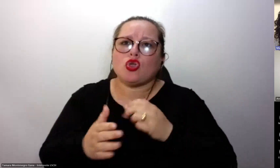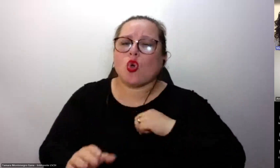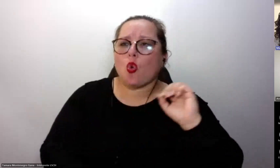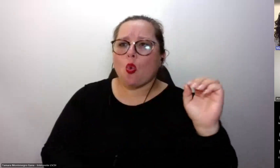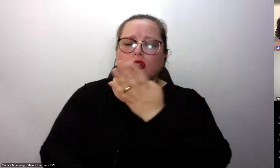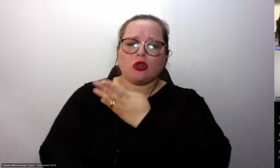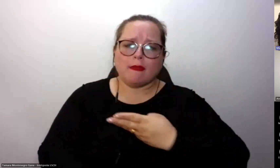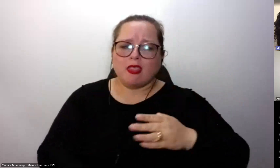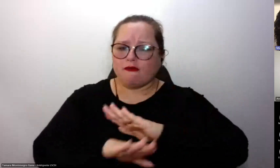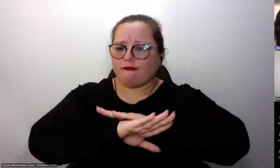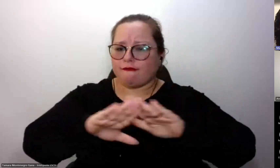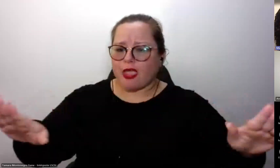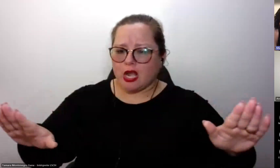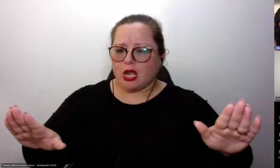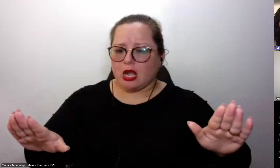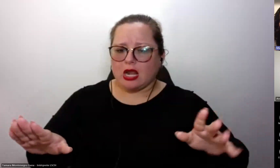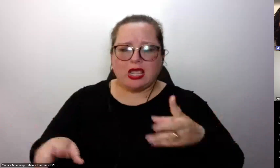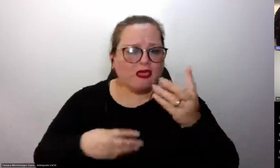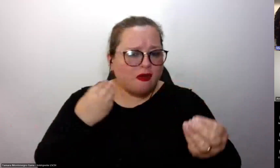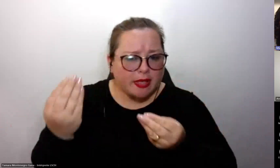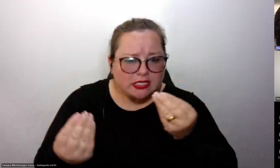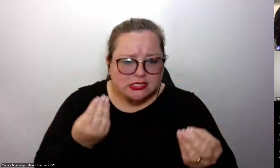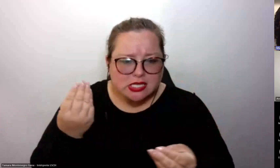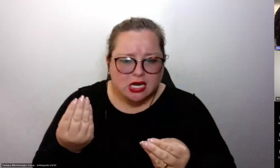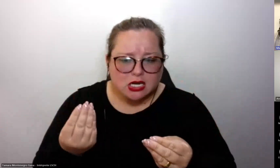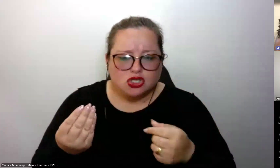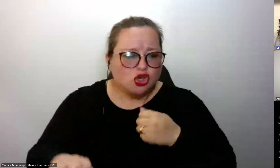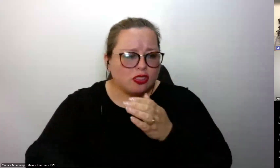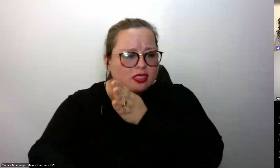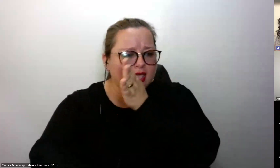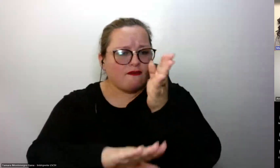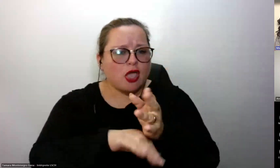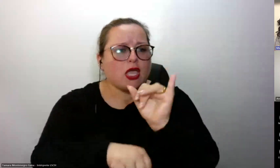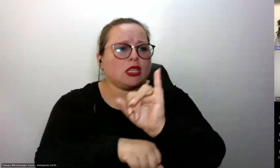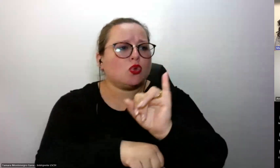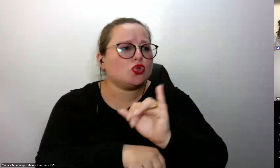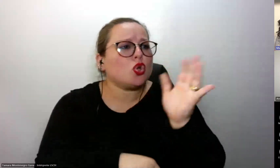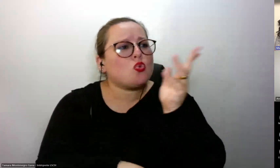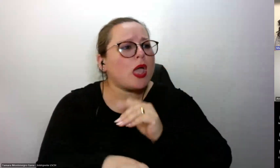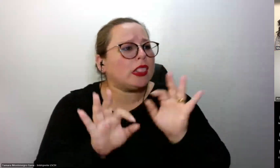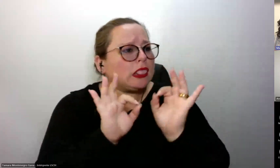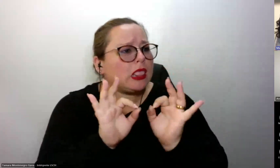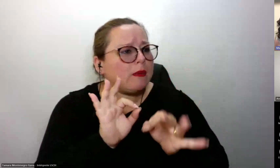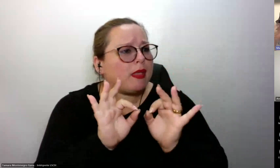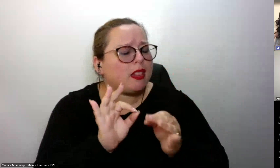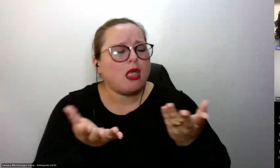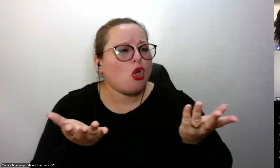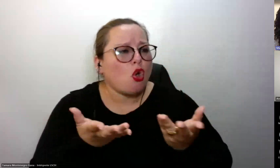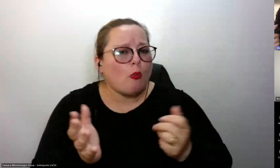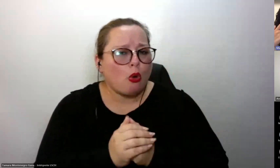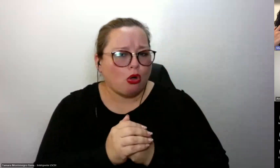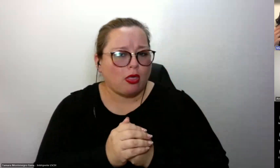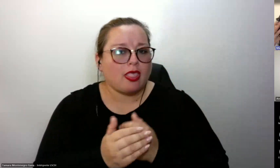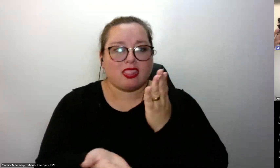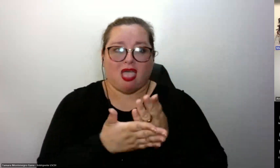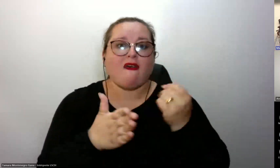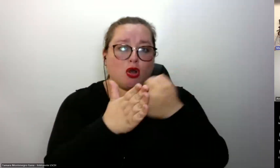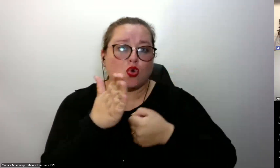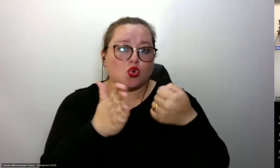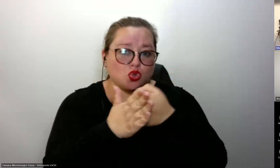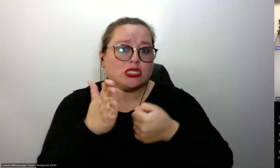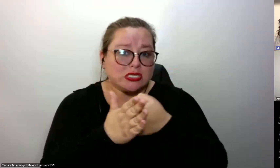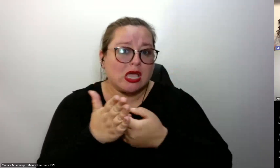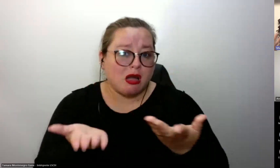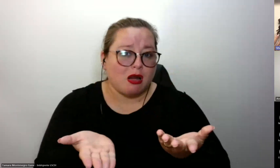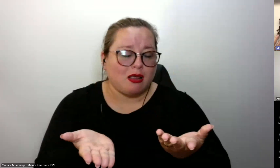medio, qué iba a pasar, por ejemplo, si tenían que ir a una institución y no había intérprete. Tenían que luchar. Tenían